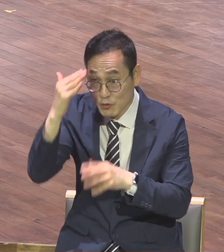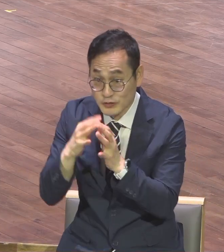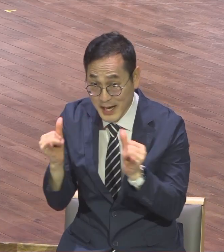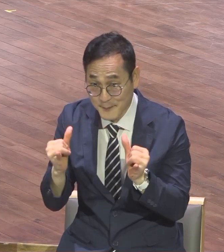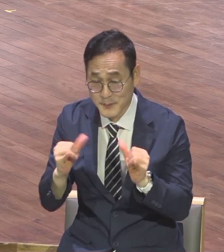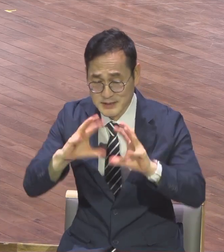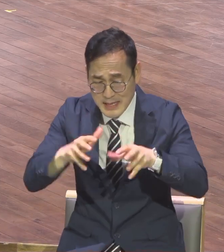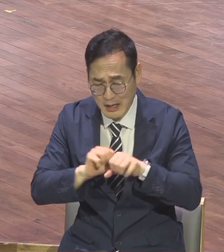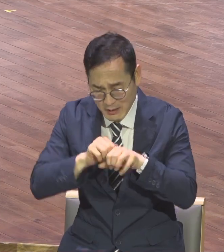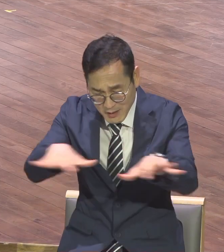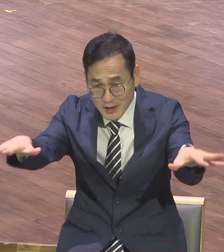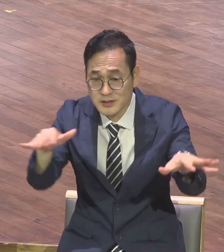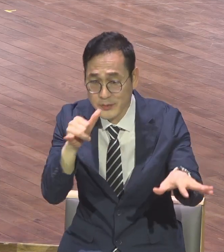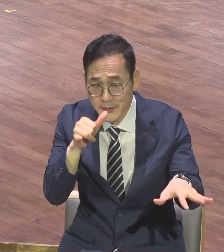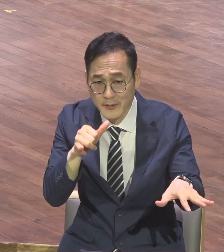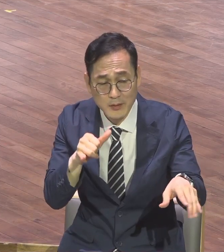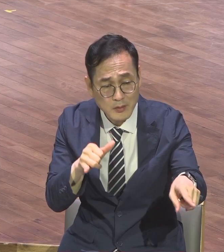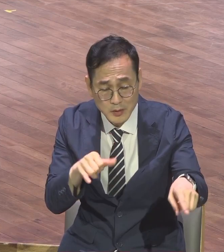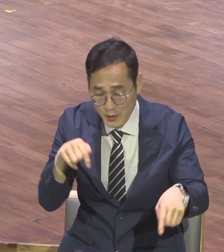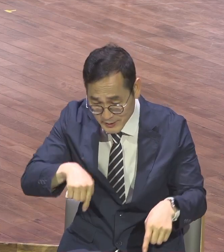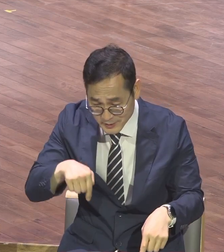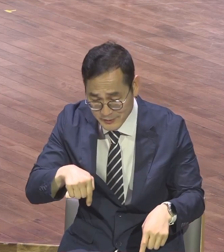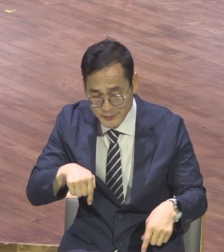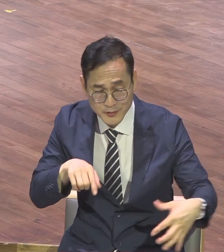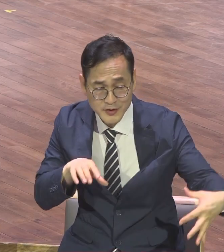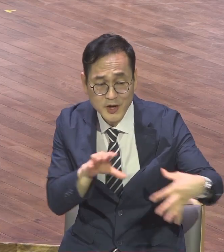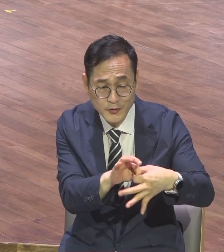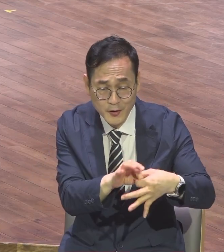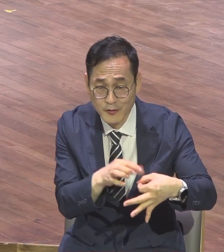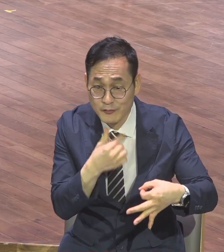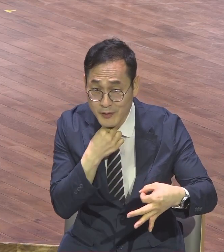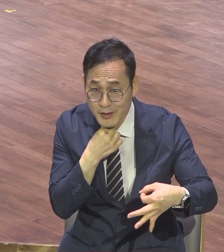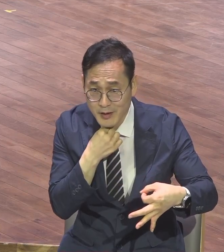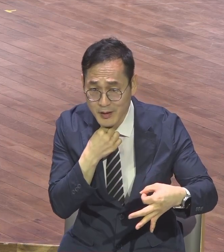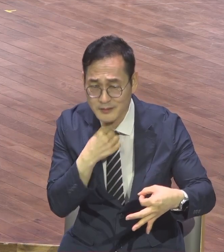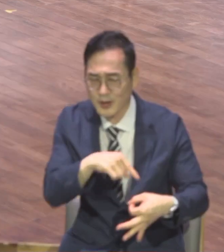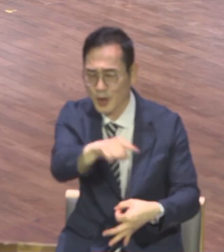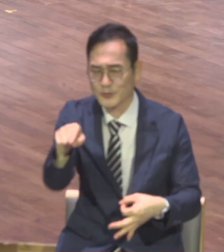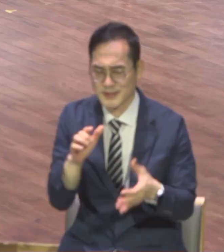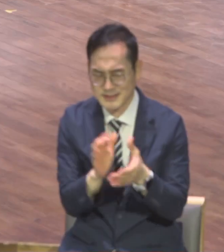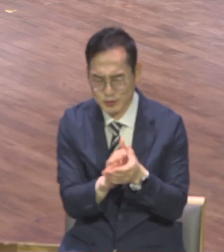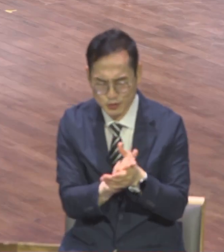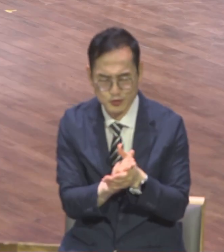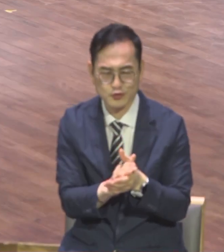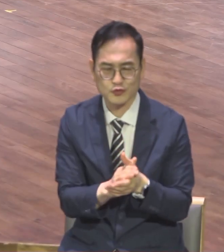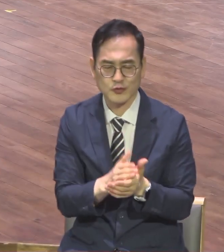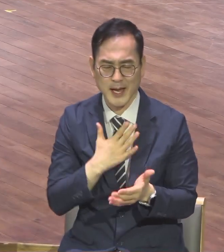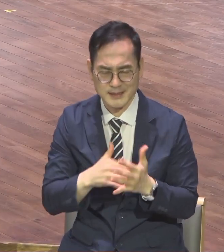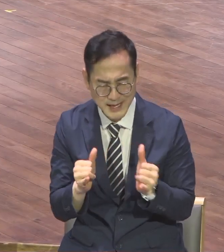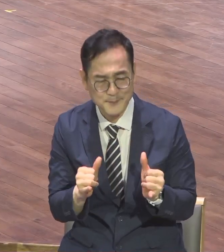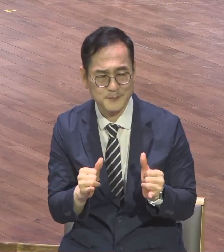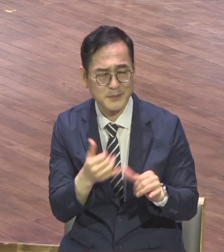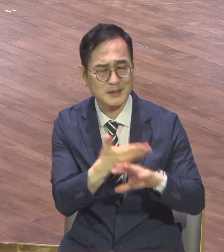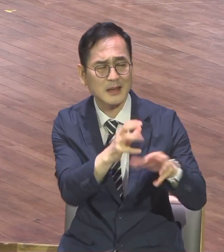수 있어야 돼. 그것이 여러분 가족, 여러분 친구, 동료가 다 뭐야, 문이에요, 문.